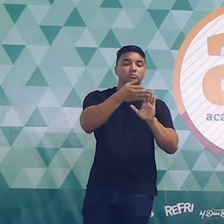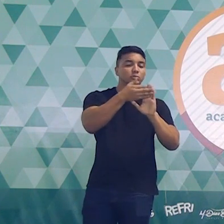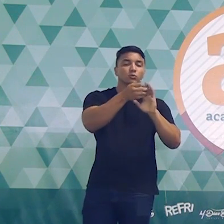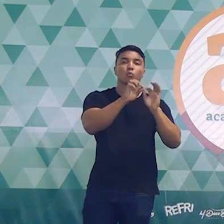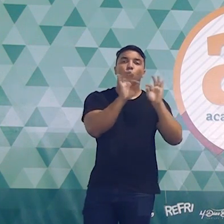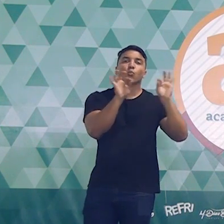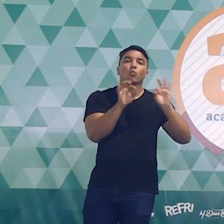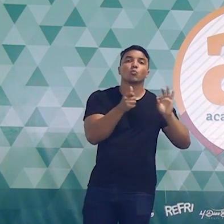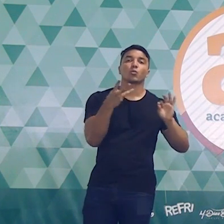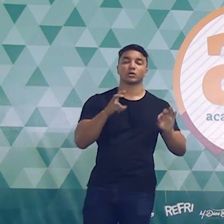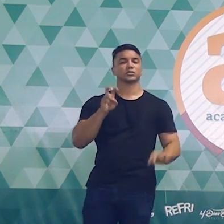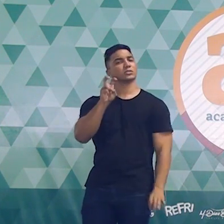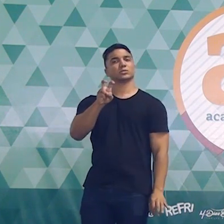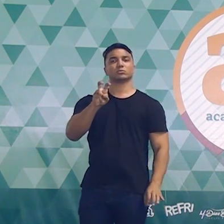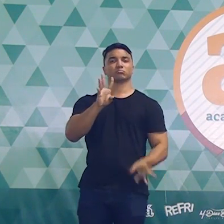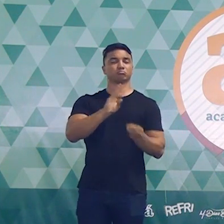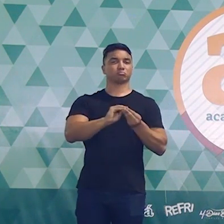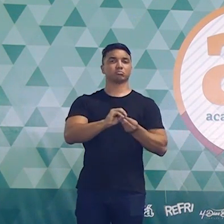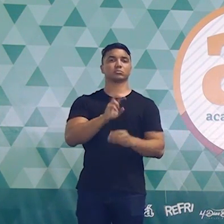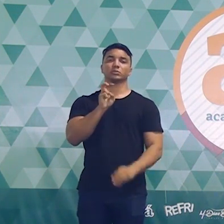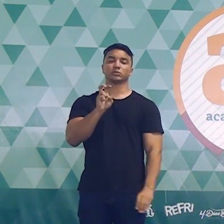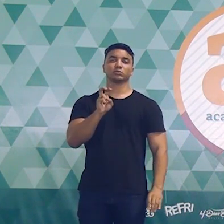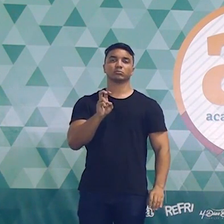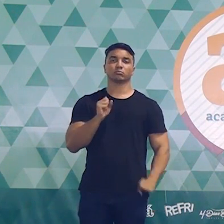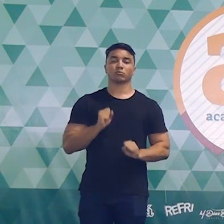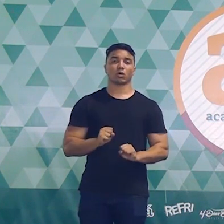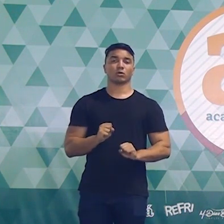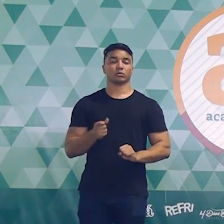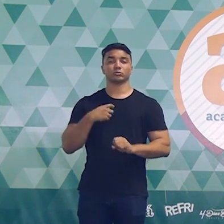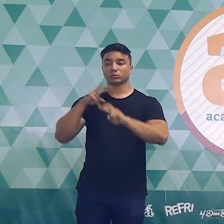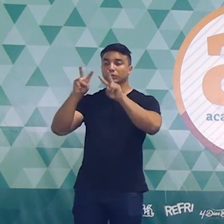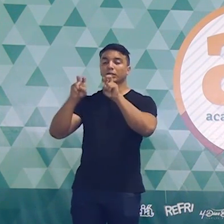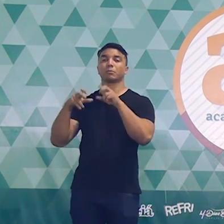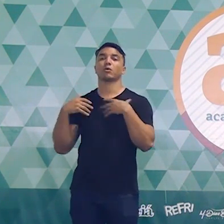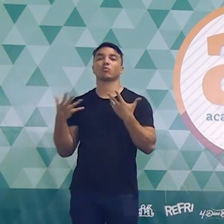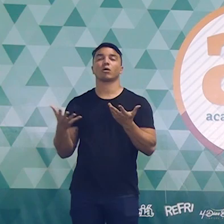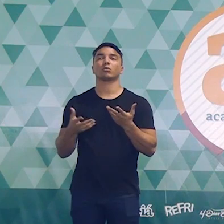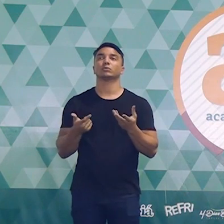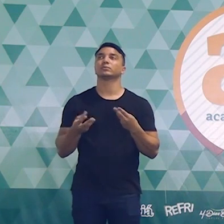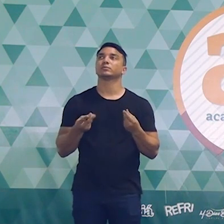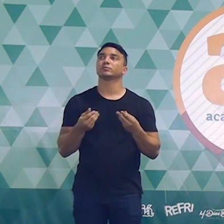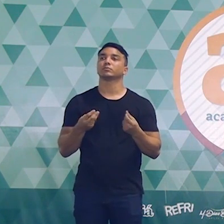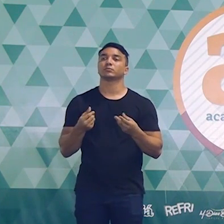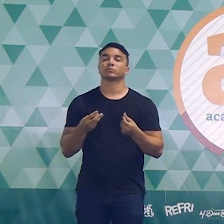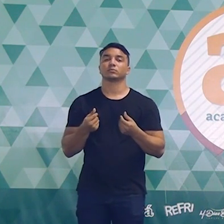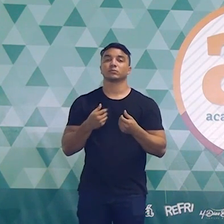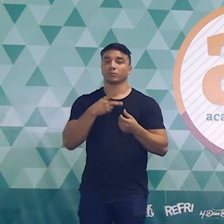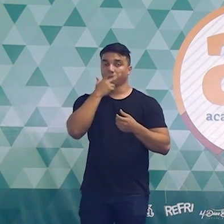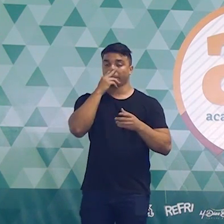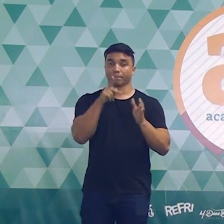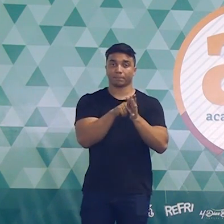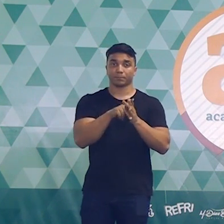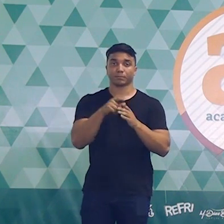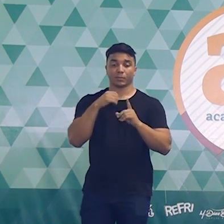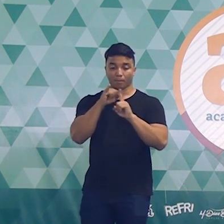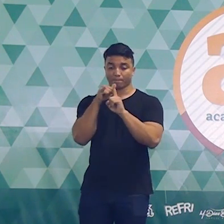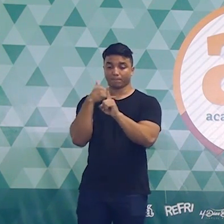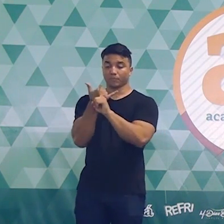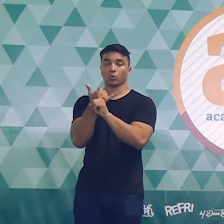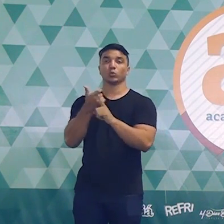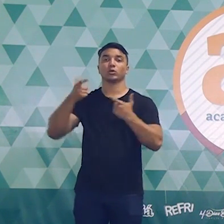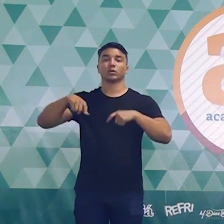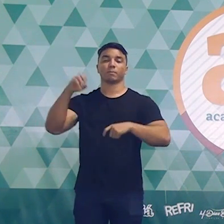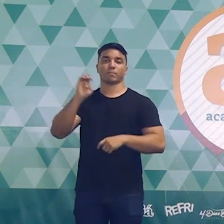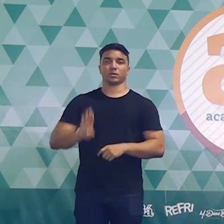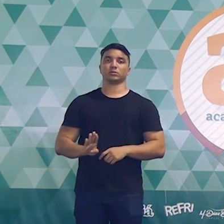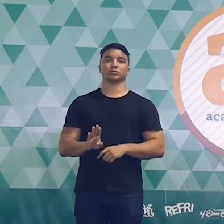primeiras linhas eu faço o que? Eu só apresento o tema. O tema é, vamos lá, discuta a questão do bullying no Brasil. Você